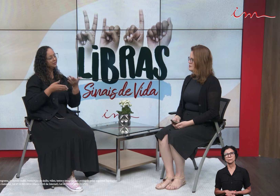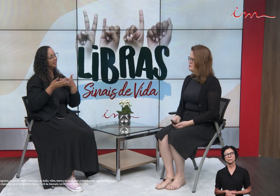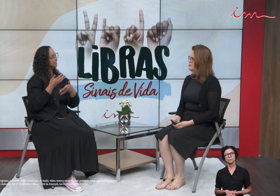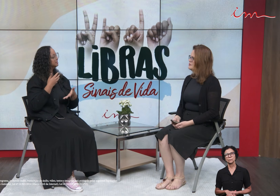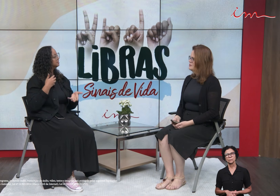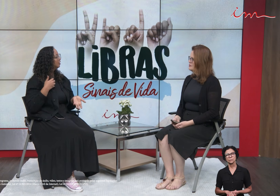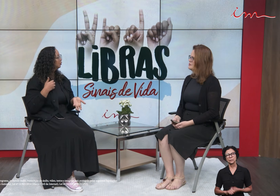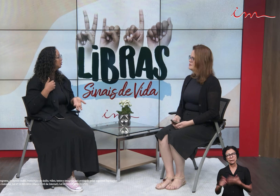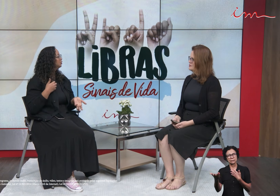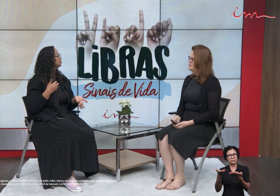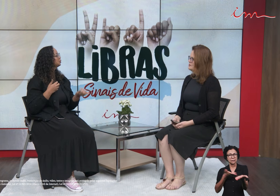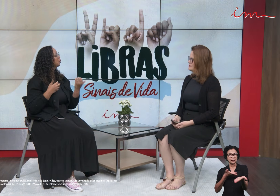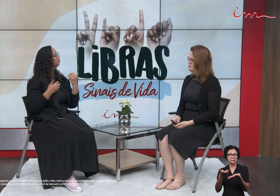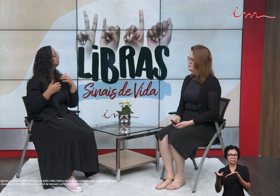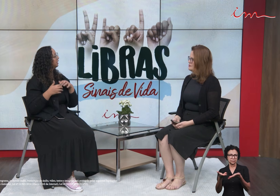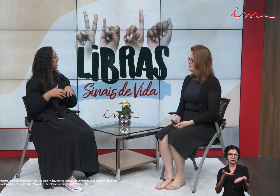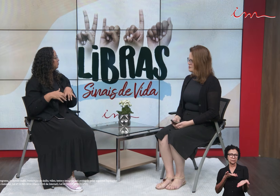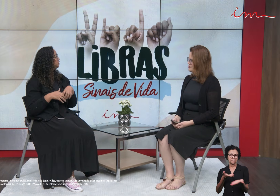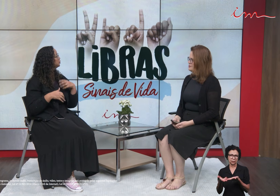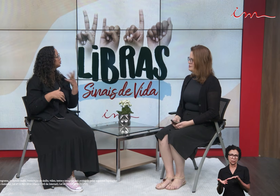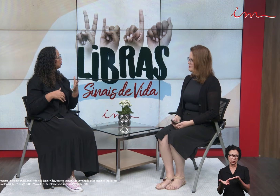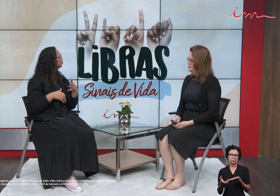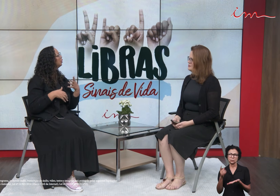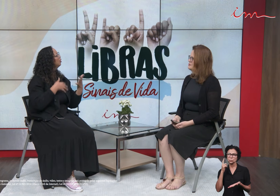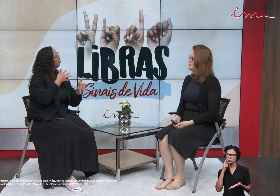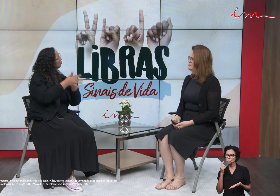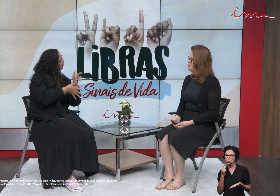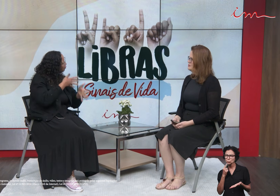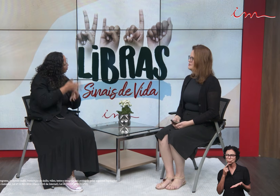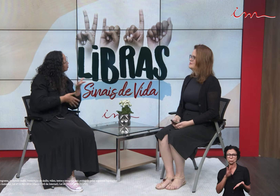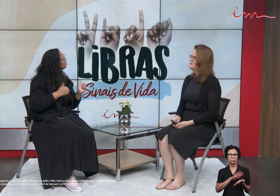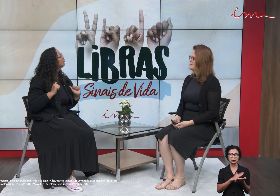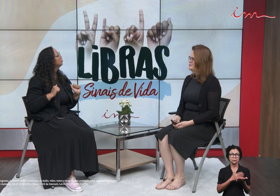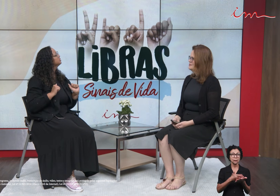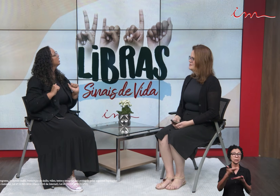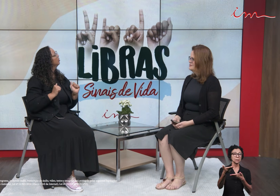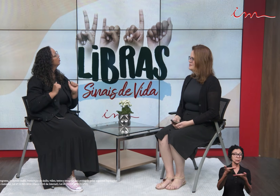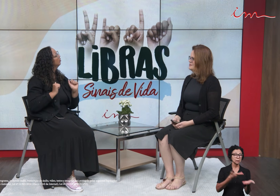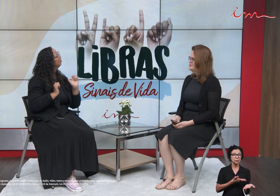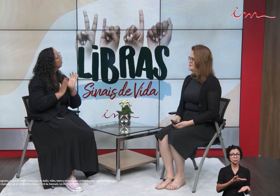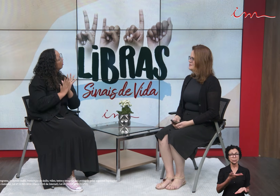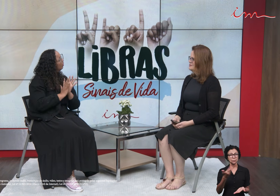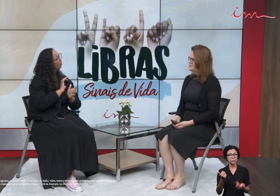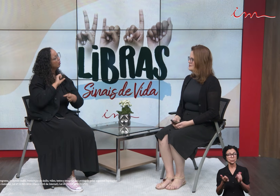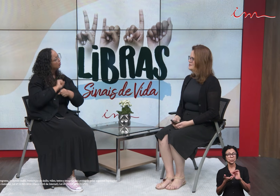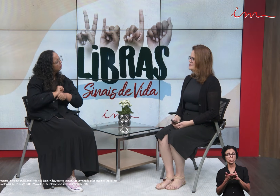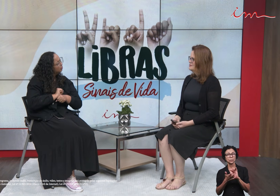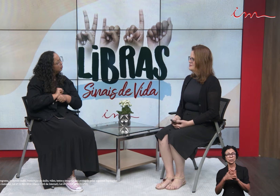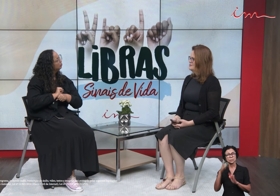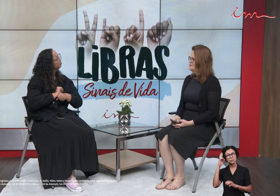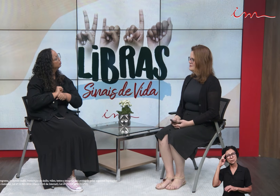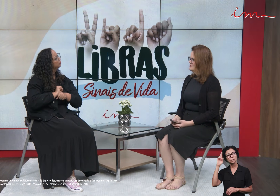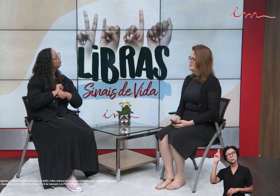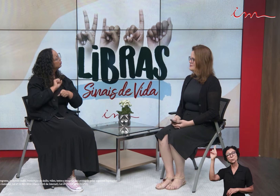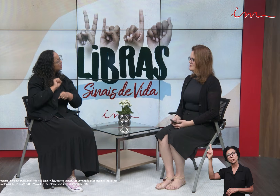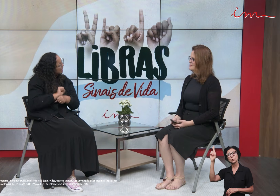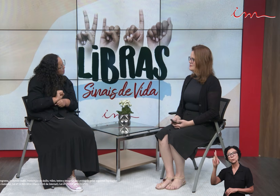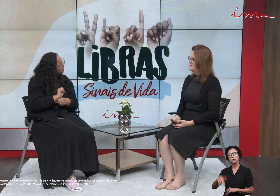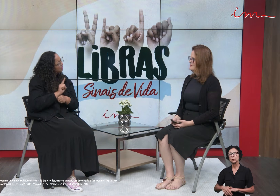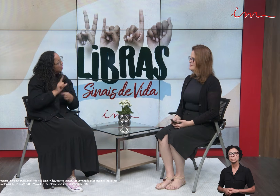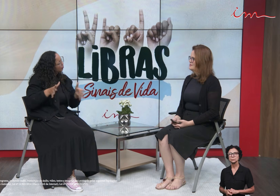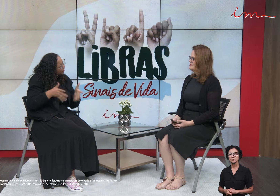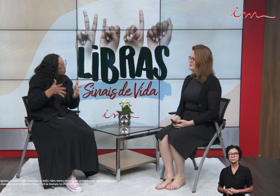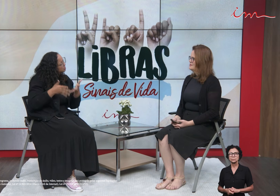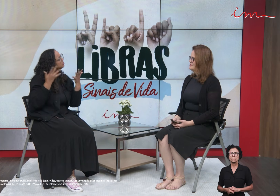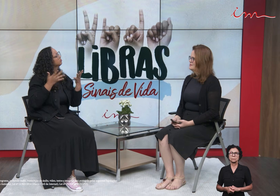essa interação junto com o intérprete, o surdo, "Vamos louvar o Senhor, ó, não vamos ficar